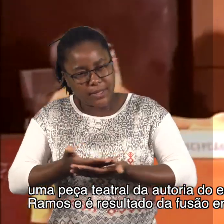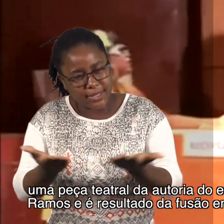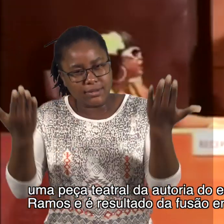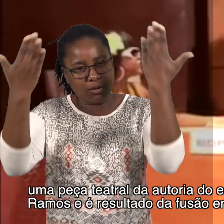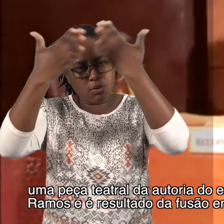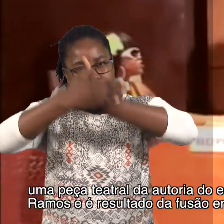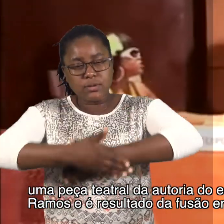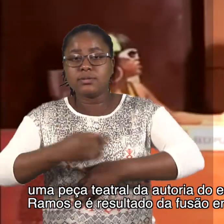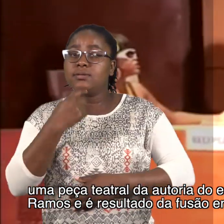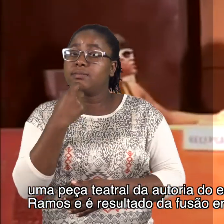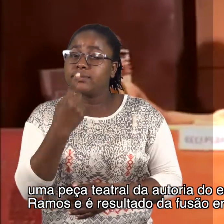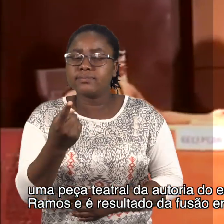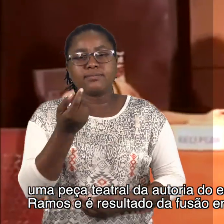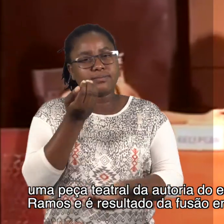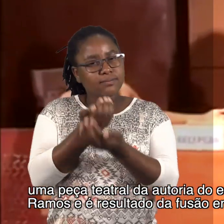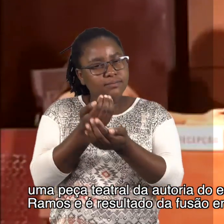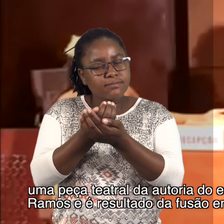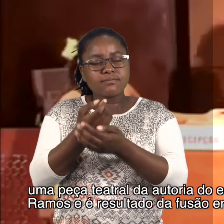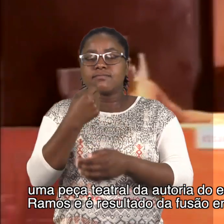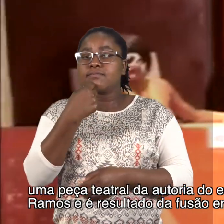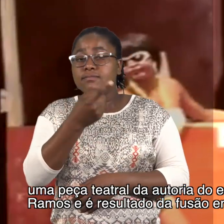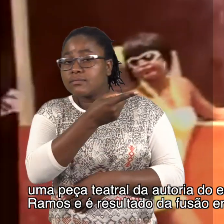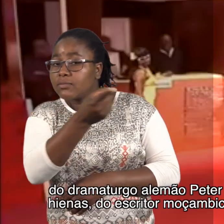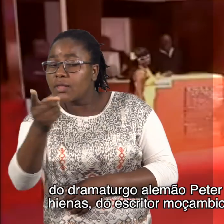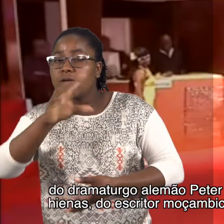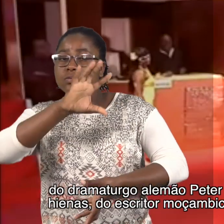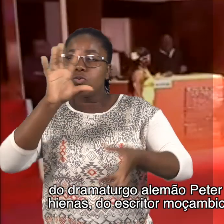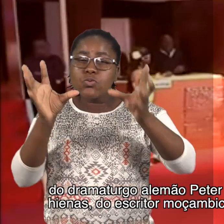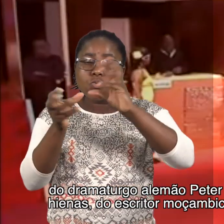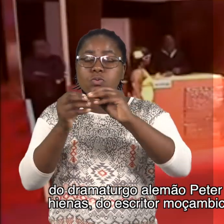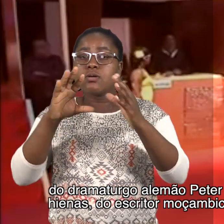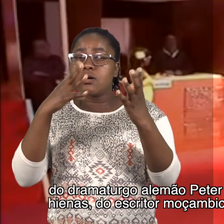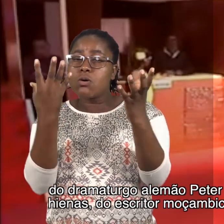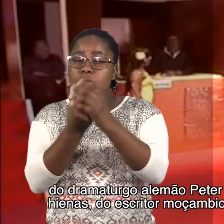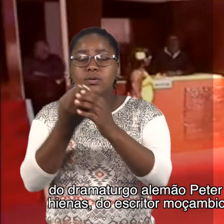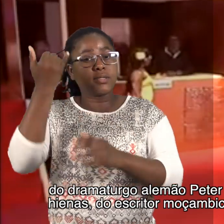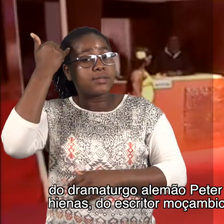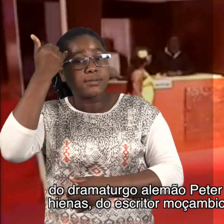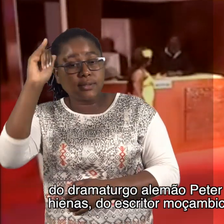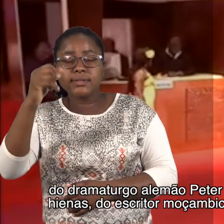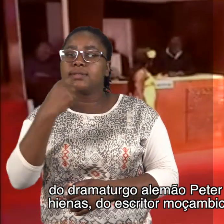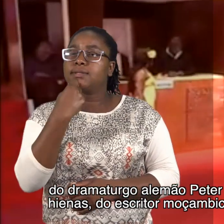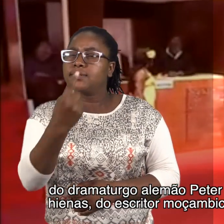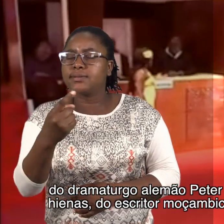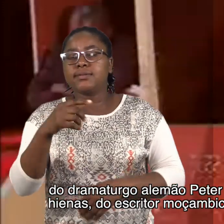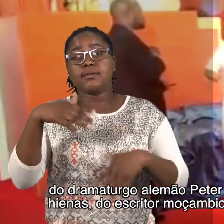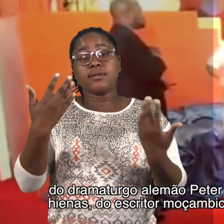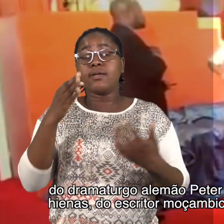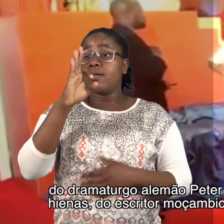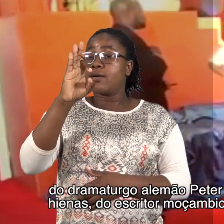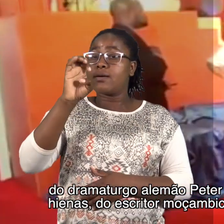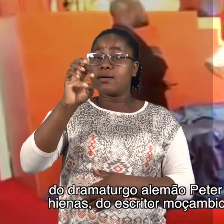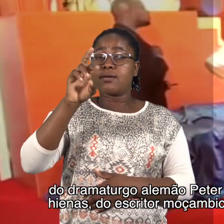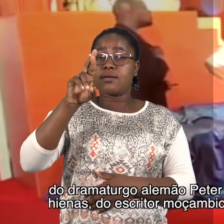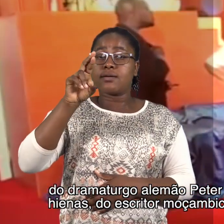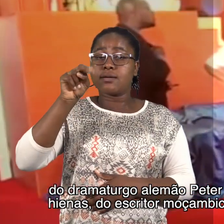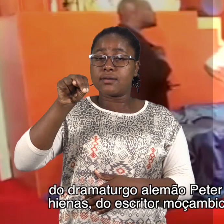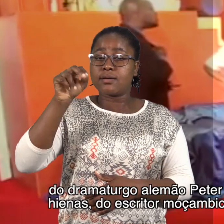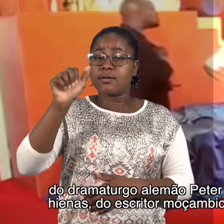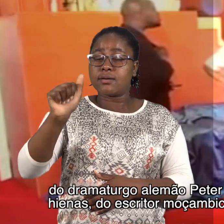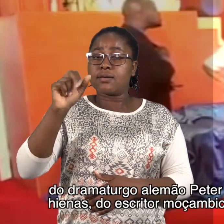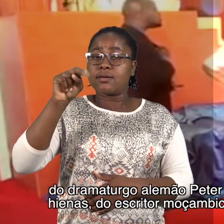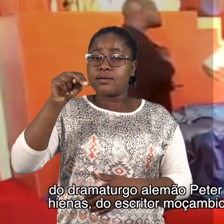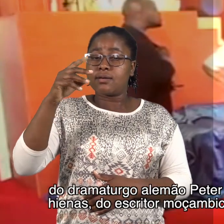Mora Ramos que resulta da fusão entre a noite dos visitantes do dramaturgo alemão Peter Weiss e Babalazzo das Hienas do escritor